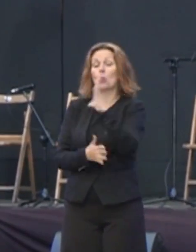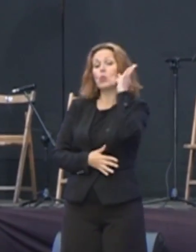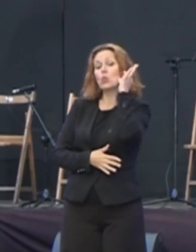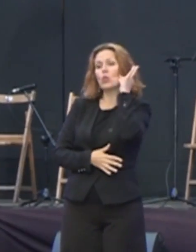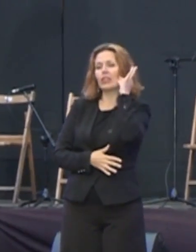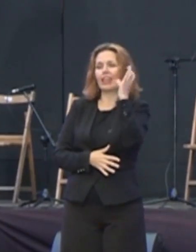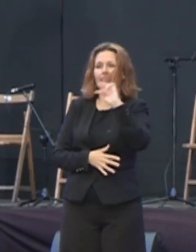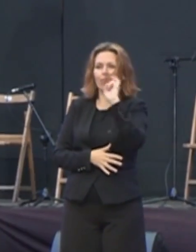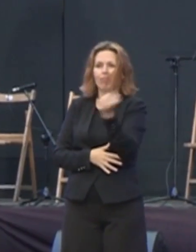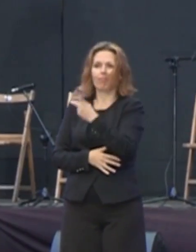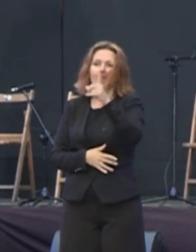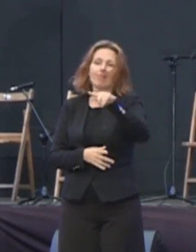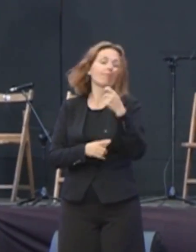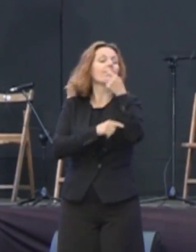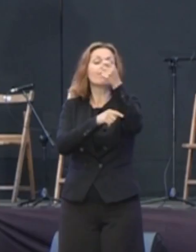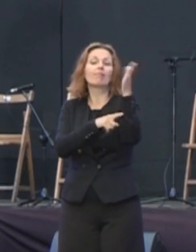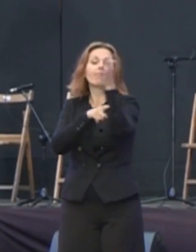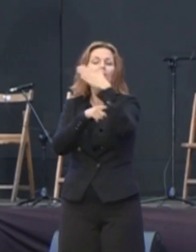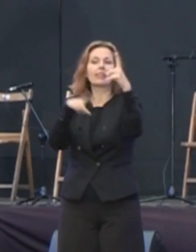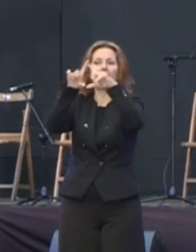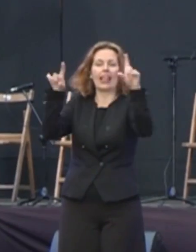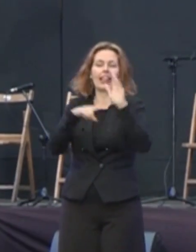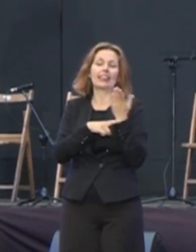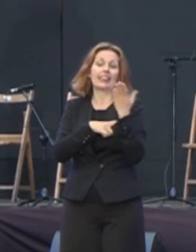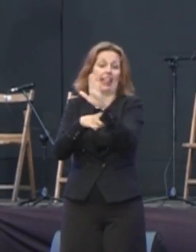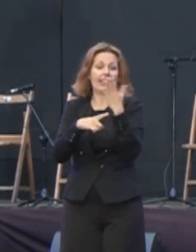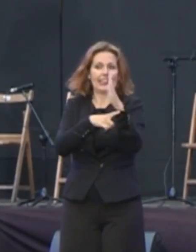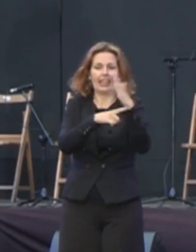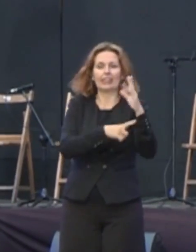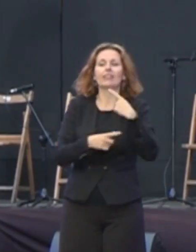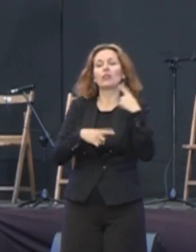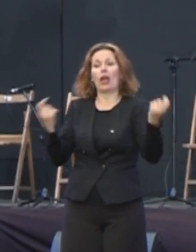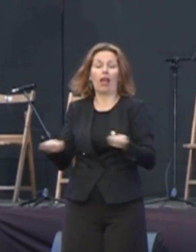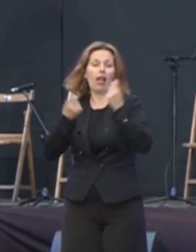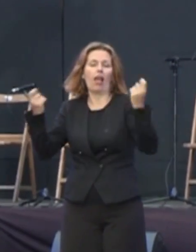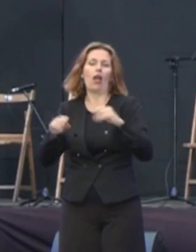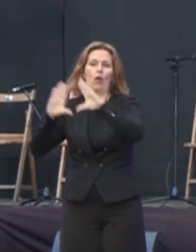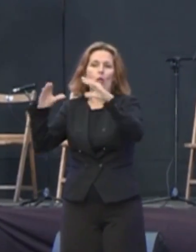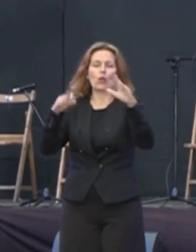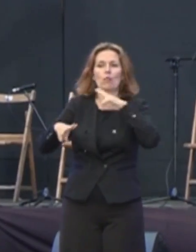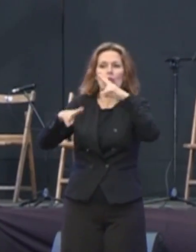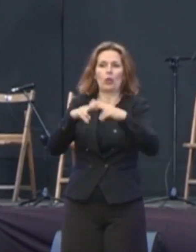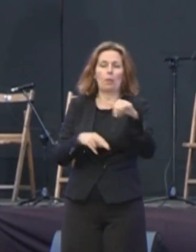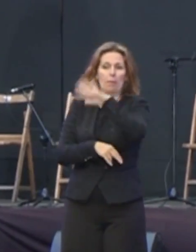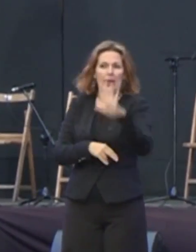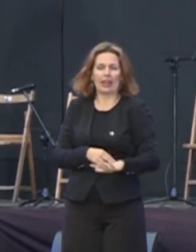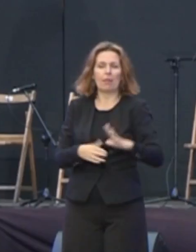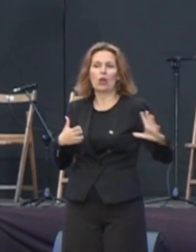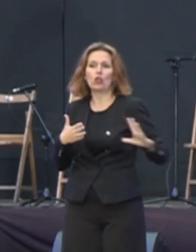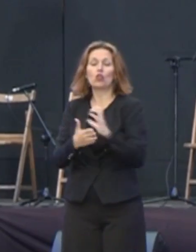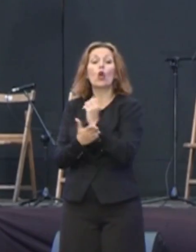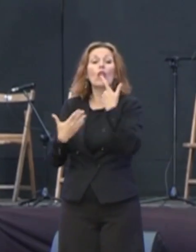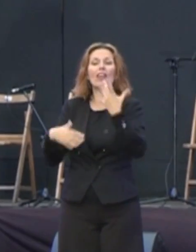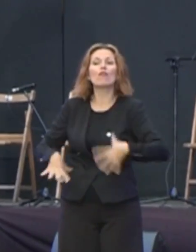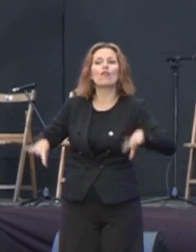muchachas que portan las banderas y los estandartes que anuncian a los grupos. Lo parecen, pero no son. Son todas